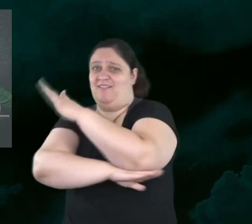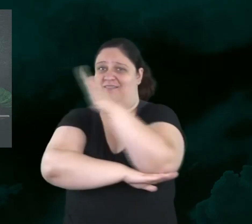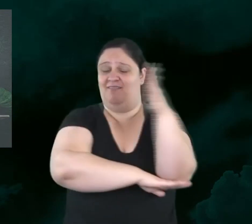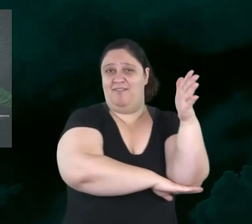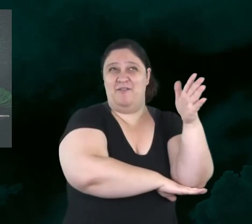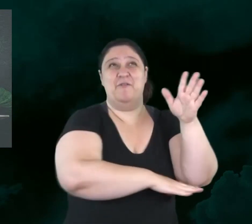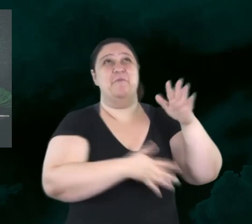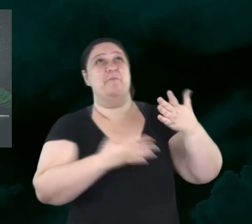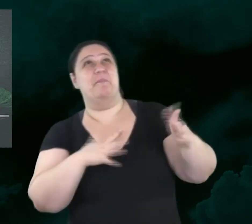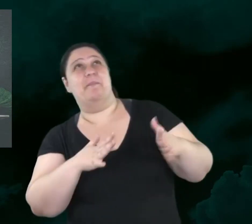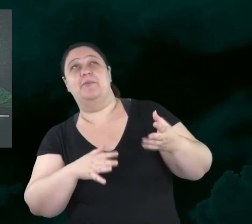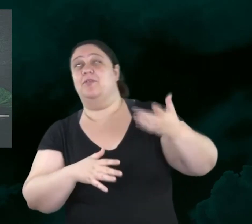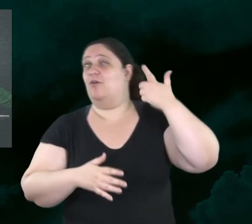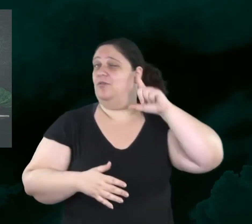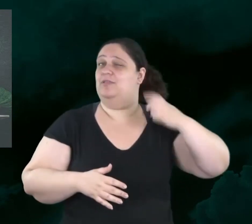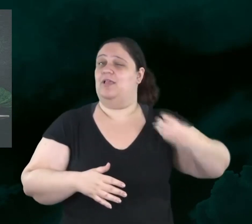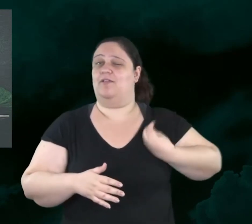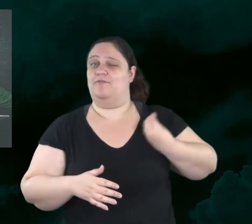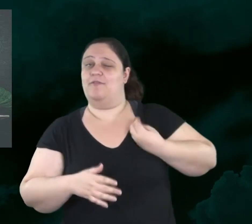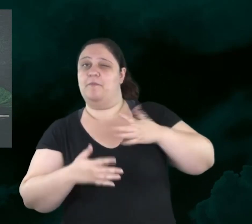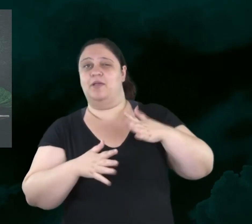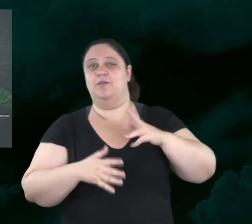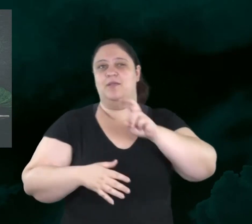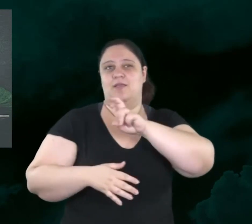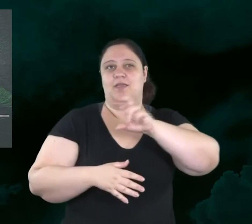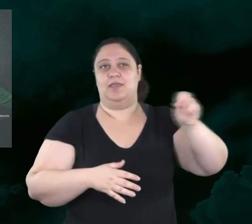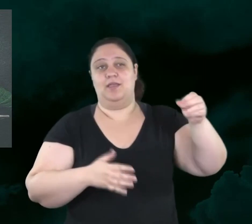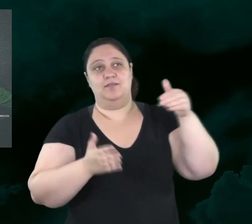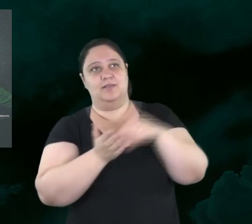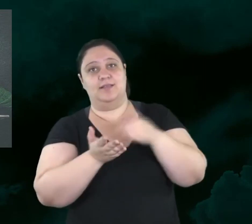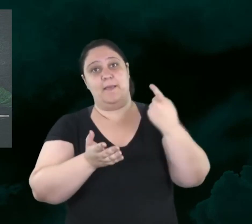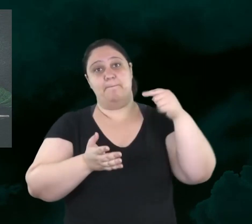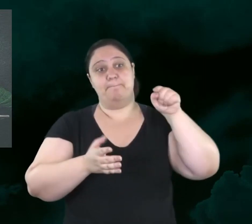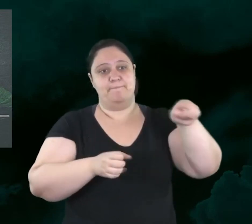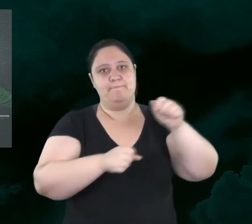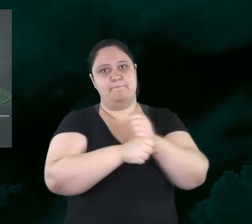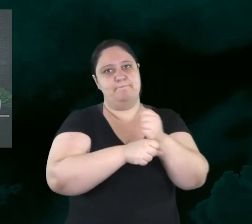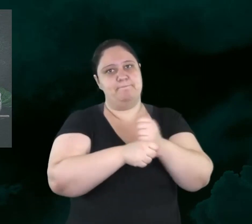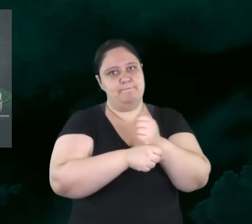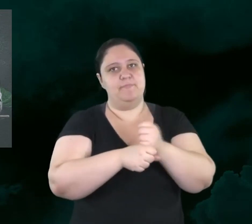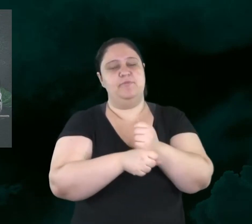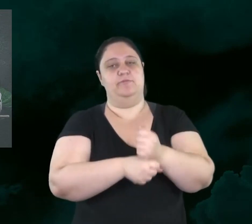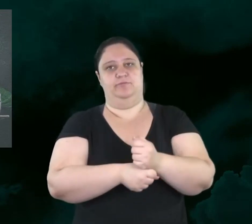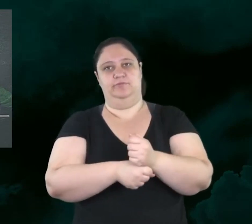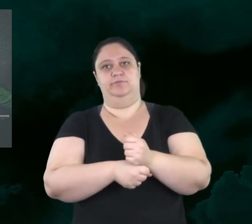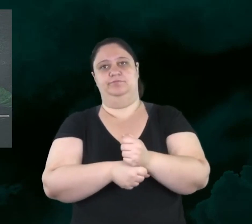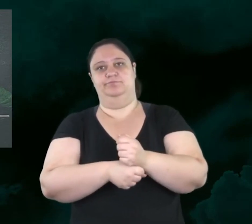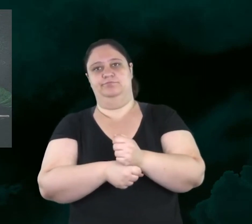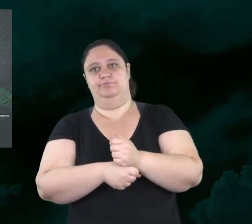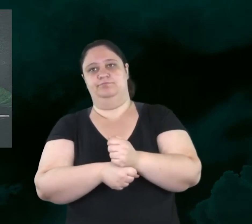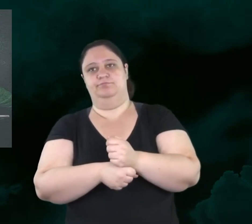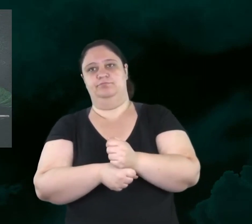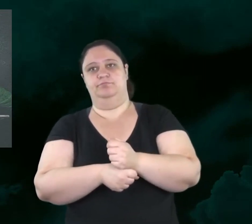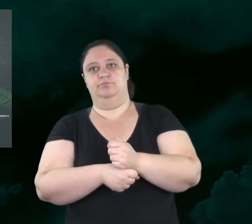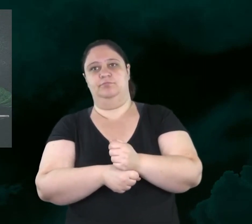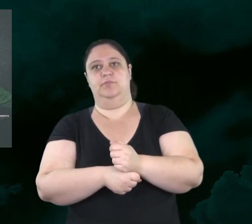média está entre 500 a 1000 anos e alcança entre 30